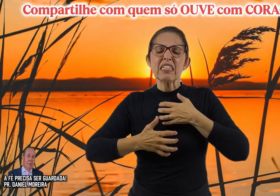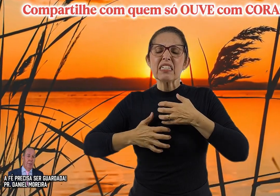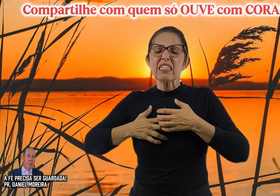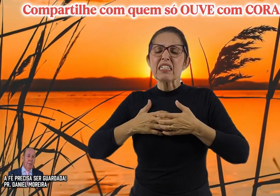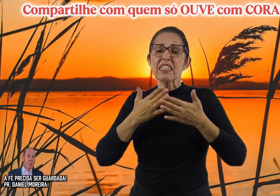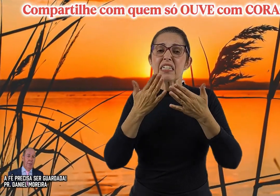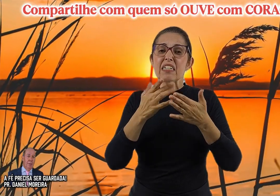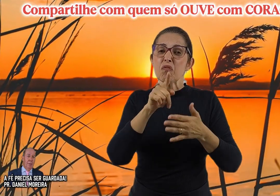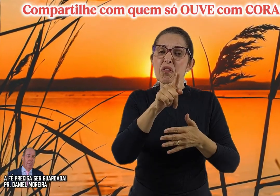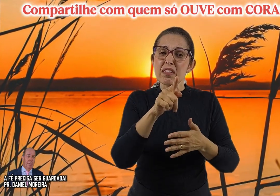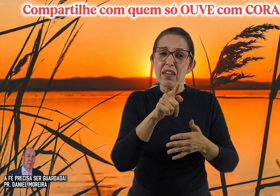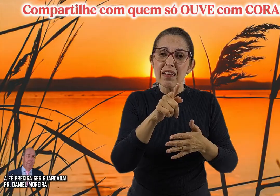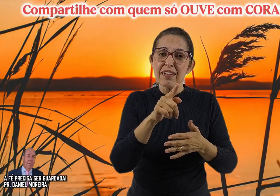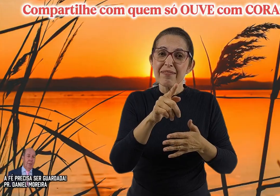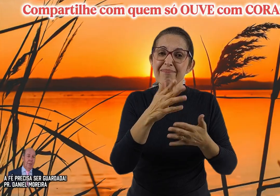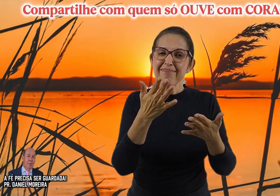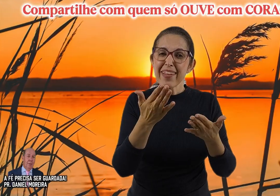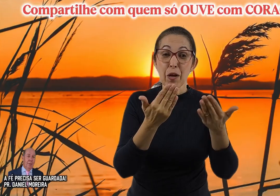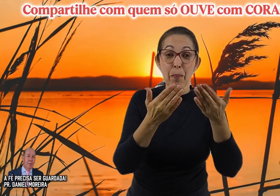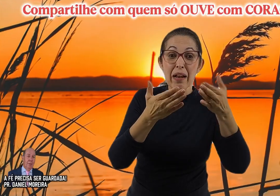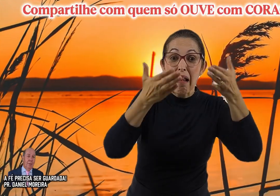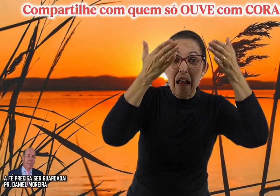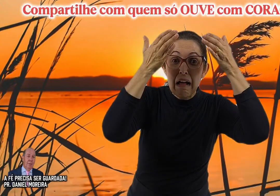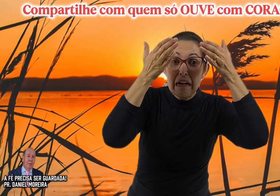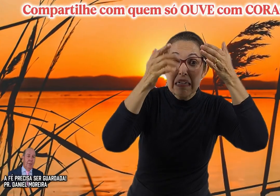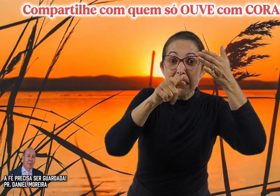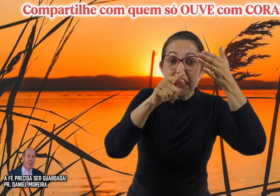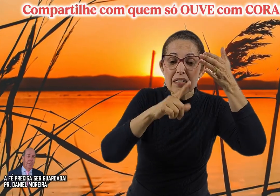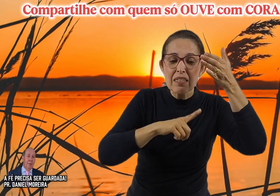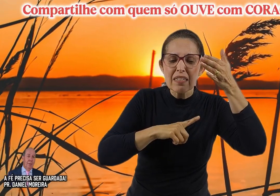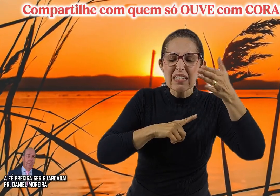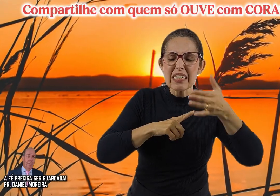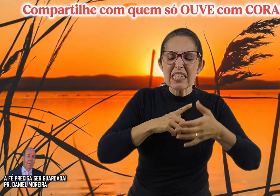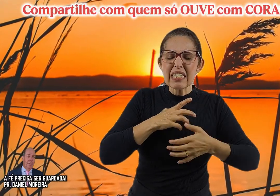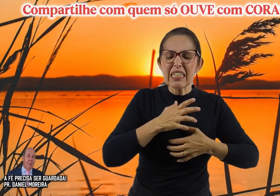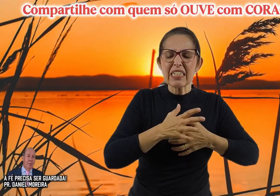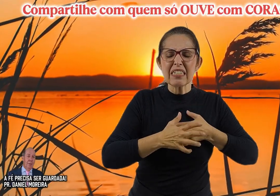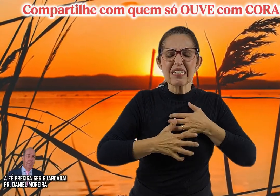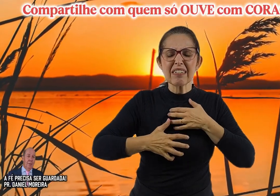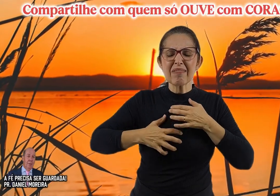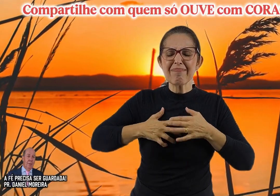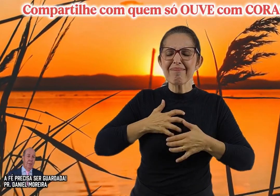Elas estão coroadas pela angústia.